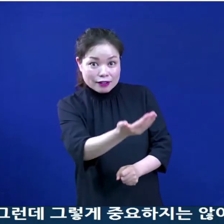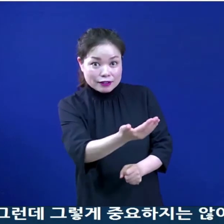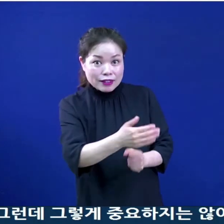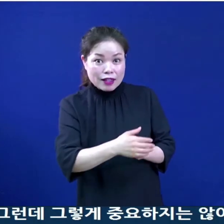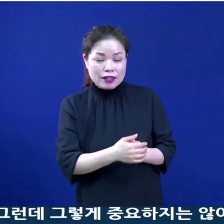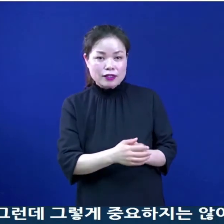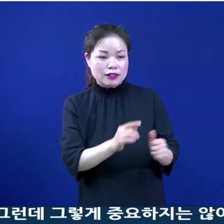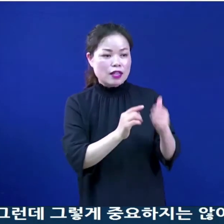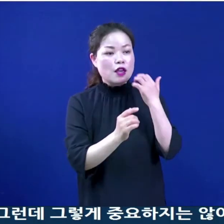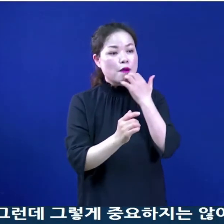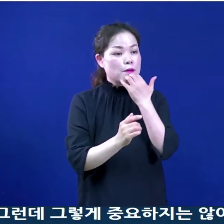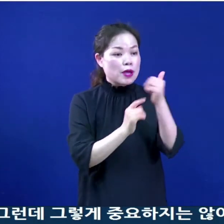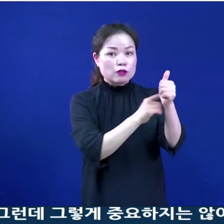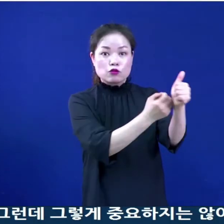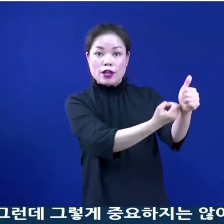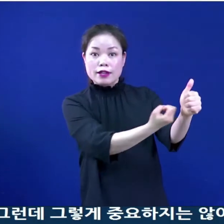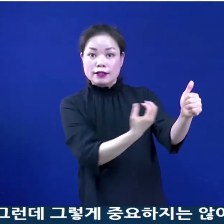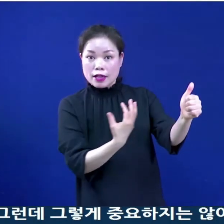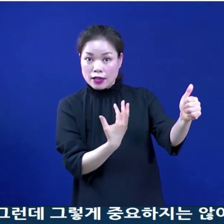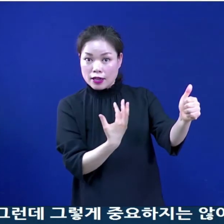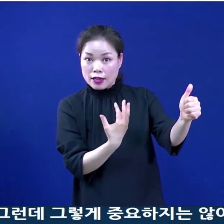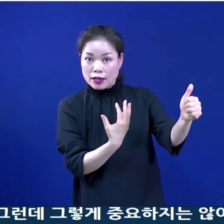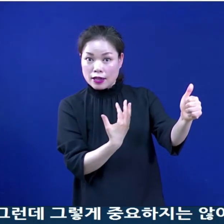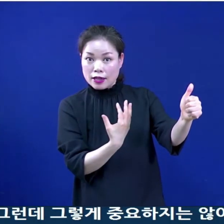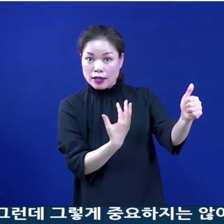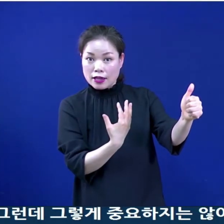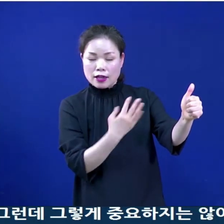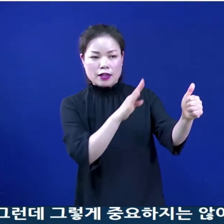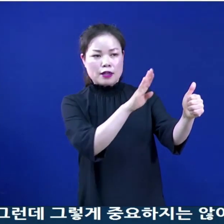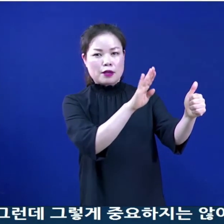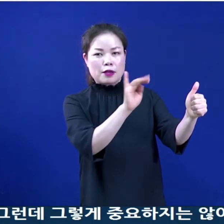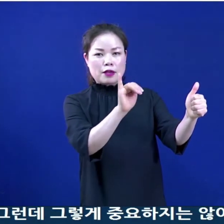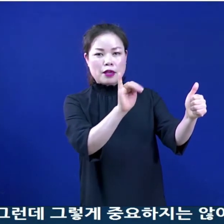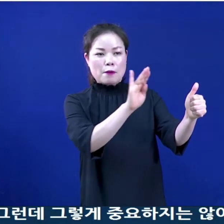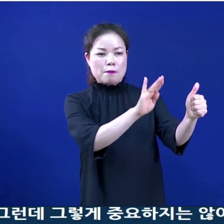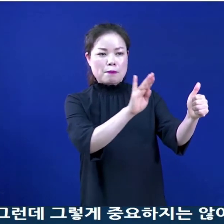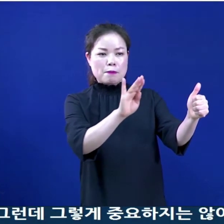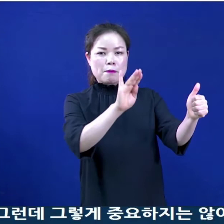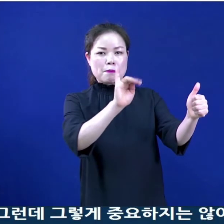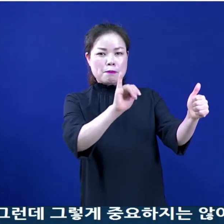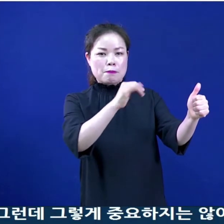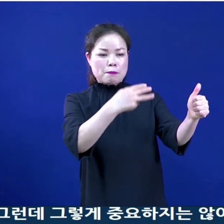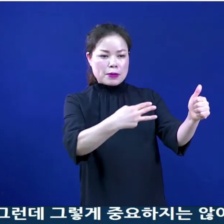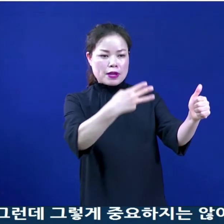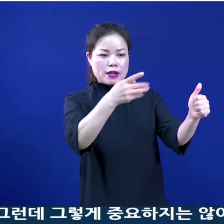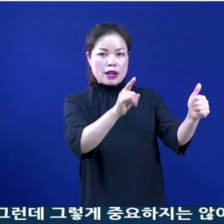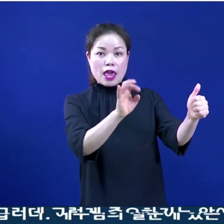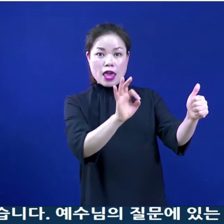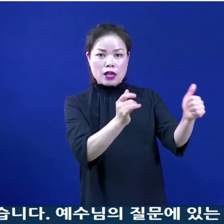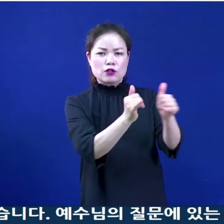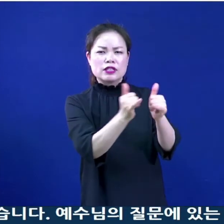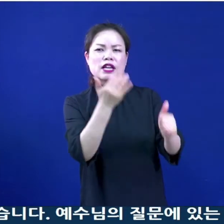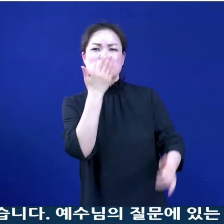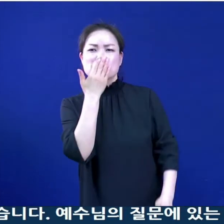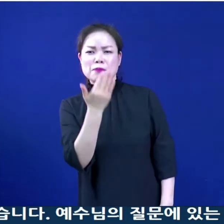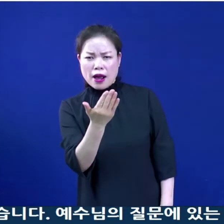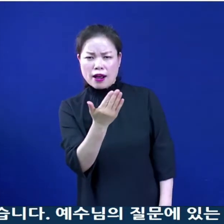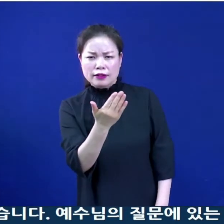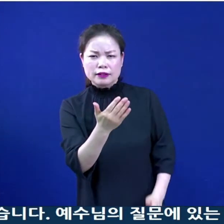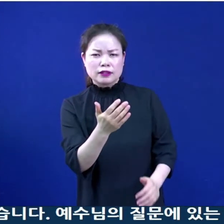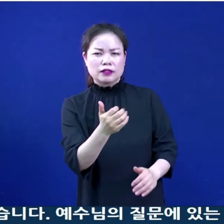물었는데 베드로의 대답은 그 필레오라는 인간이 할 수 있는 최선의